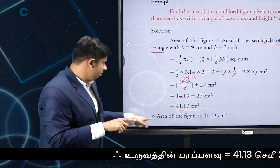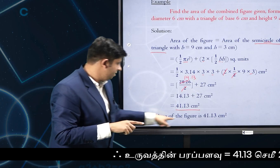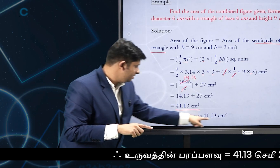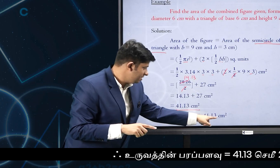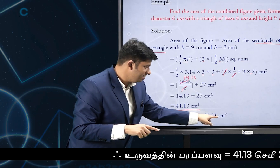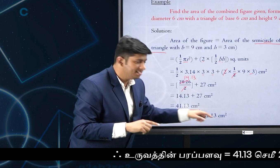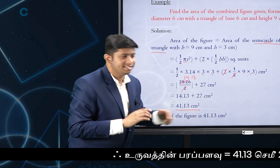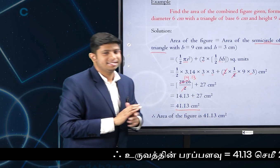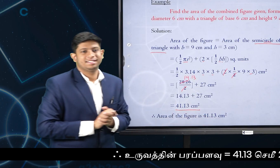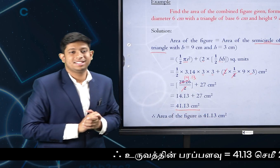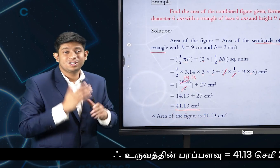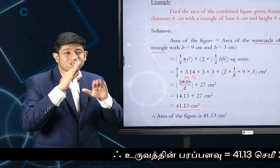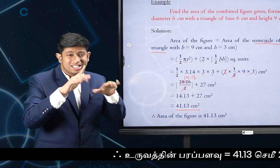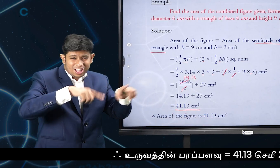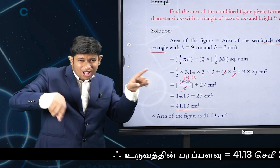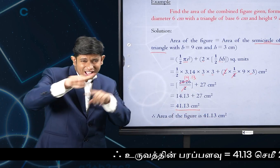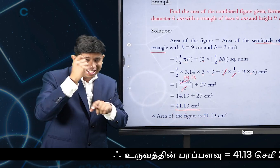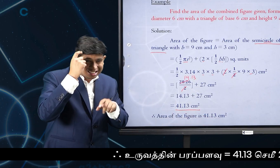41.13 சென்டிமீட்டர் மேலிலக்கு 2.